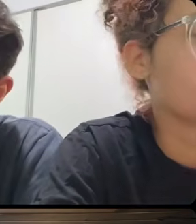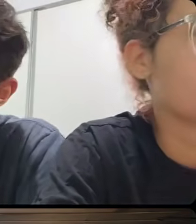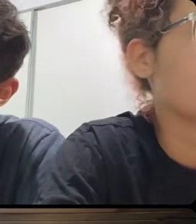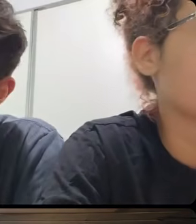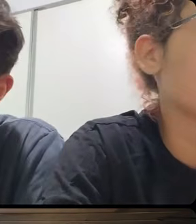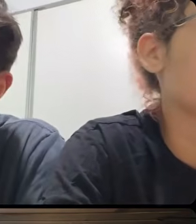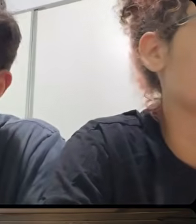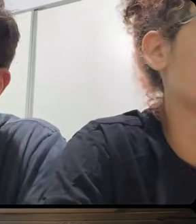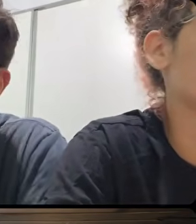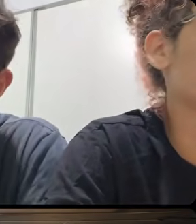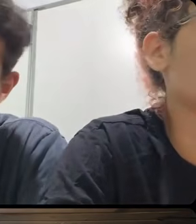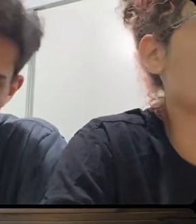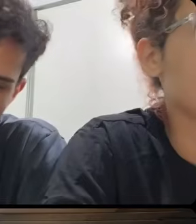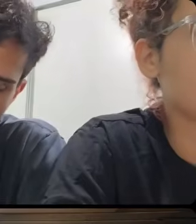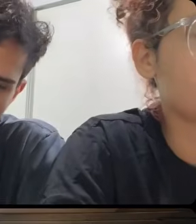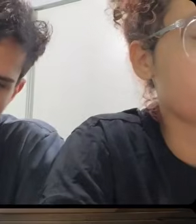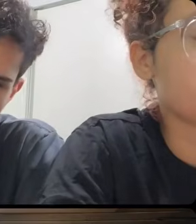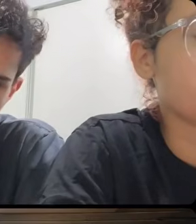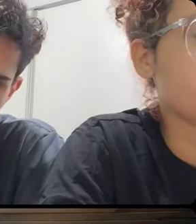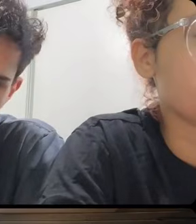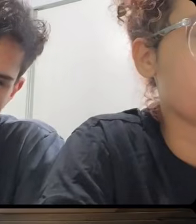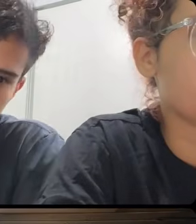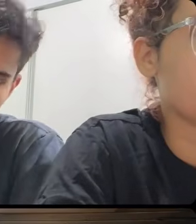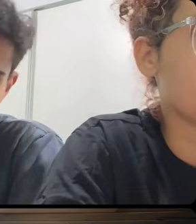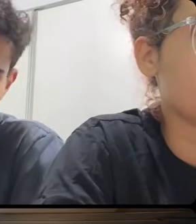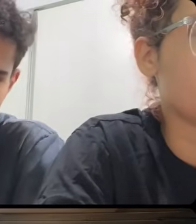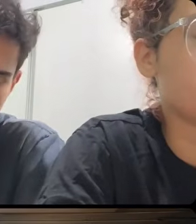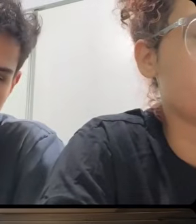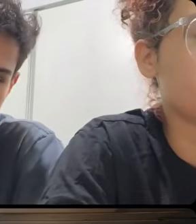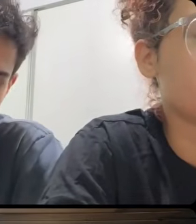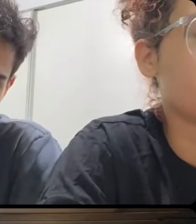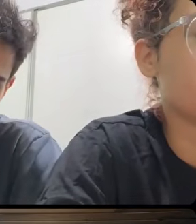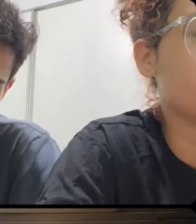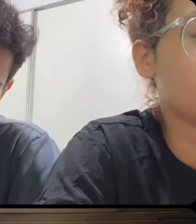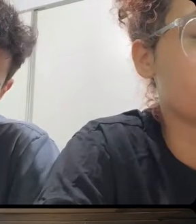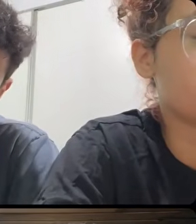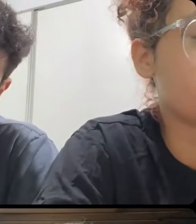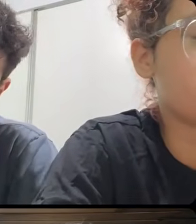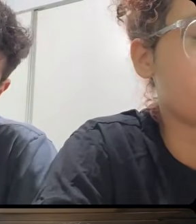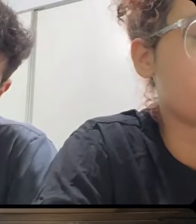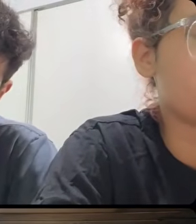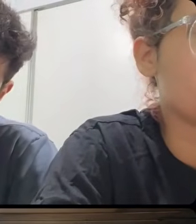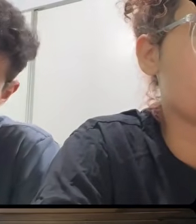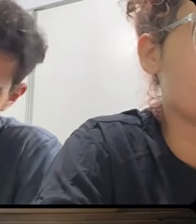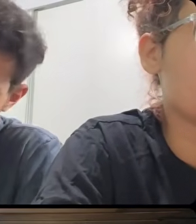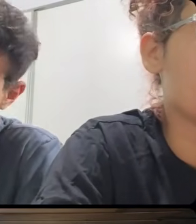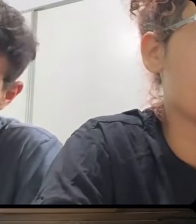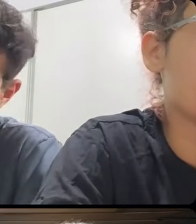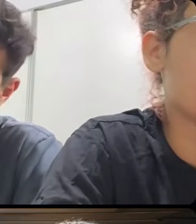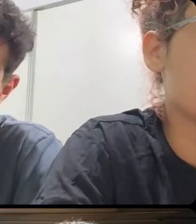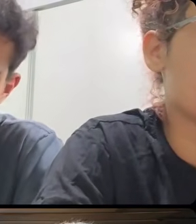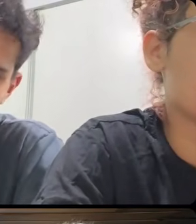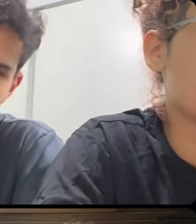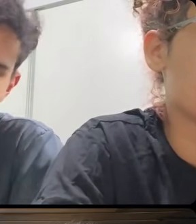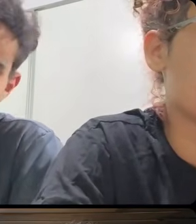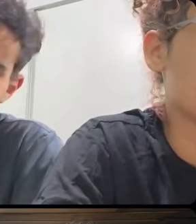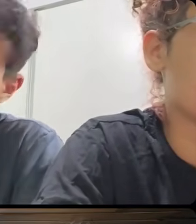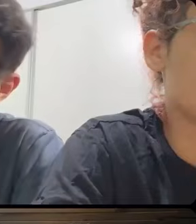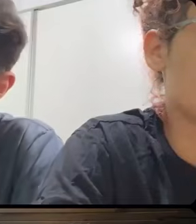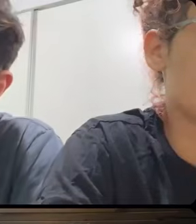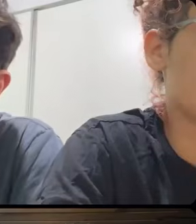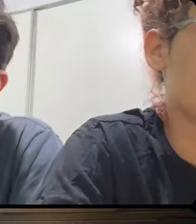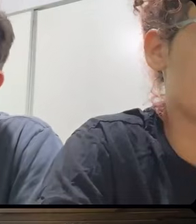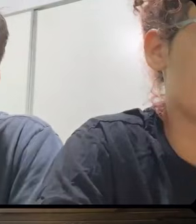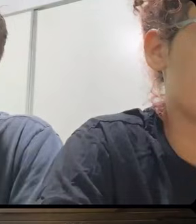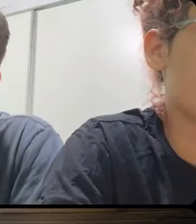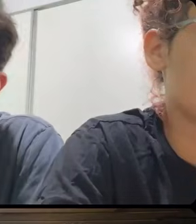Glória a Deus. Mas eu fui para lá e participei dos 3 dias lá. E lá que eu conheci a Rafaela, né? Que eu tava começando a aprender e tudo mais. E